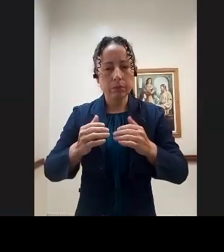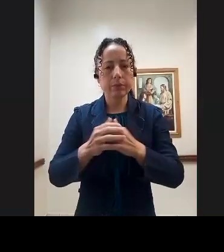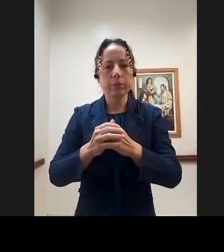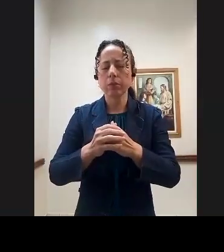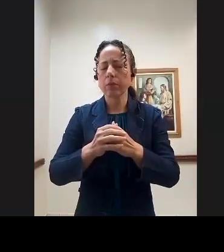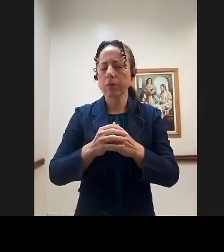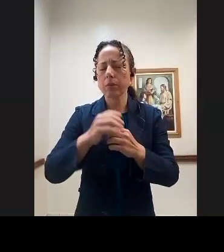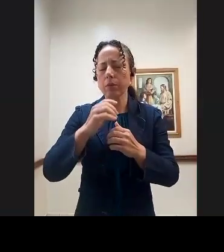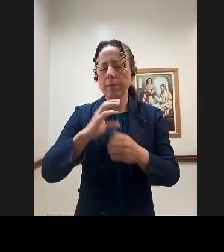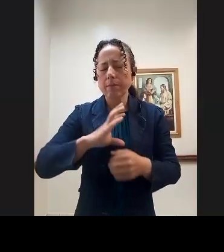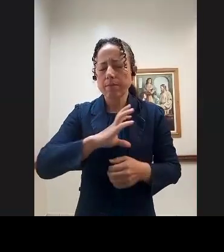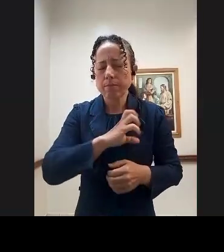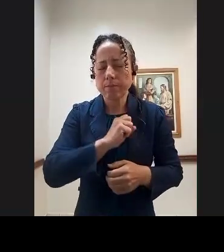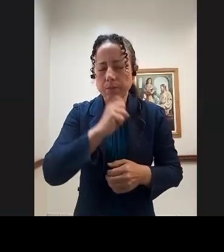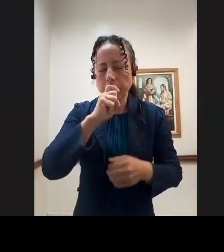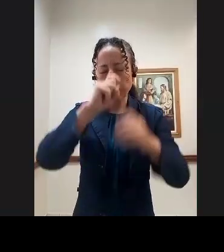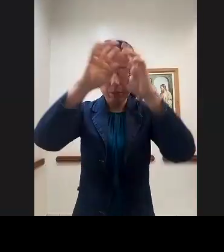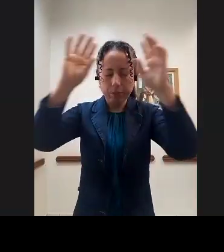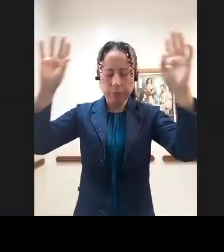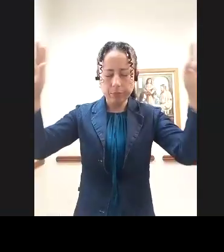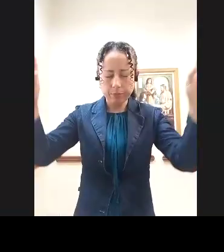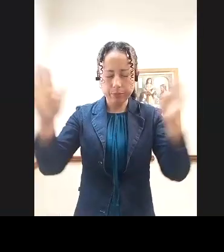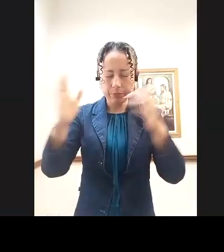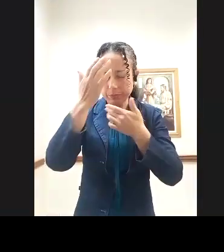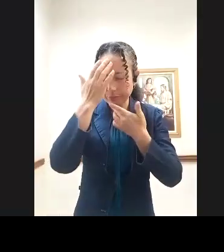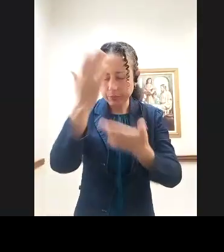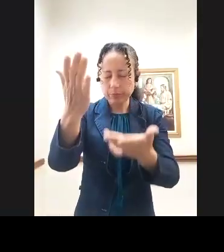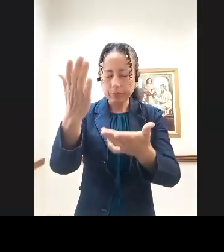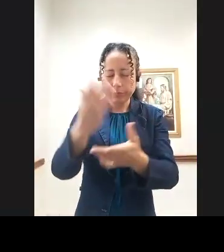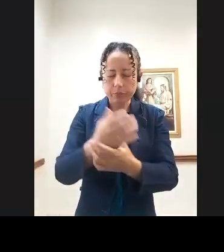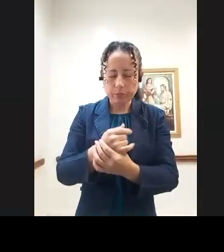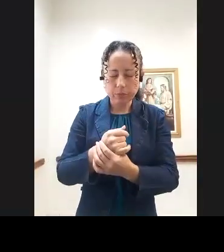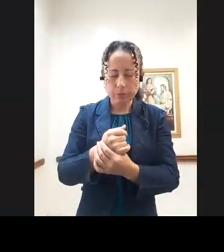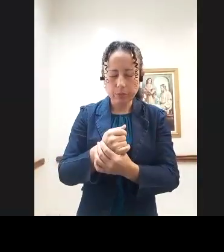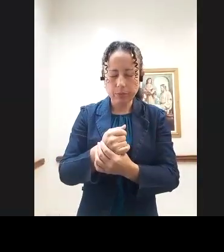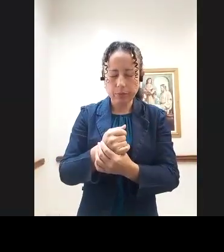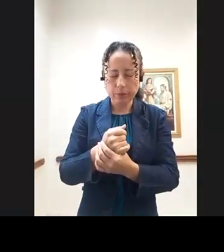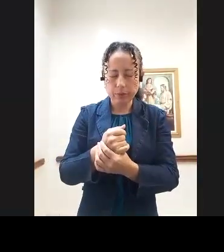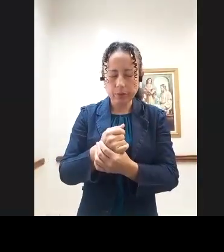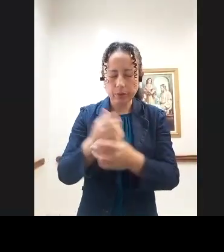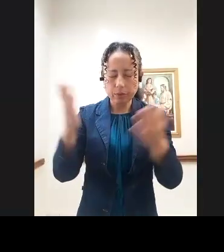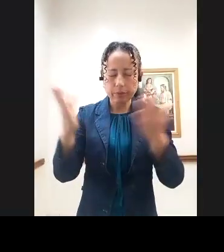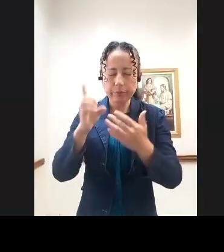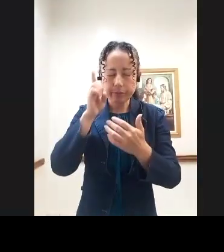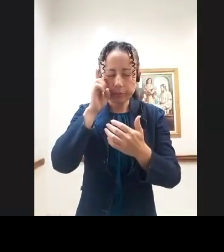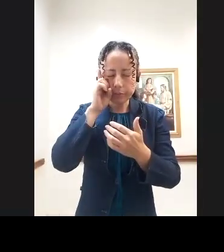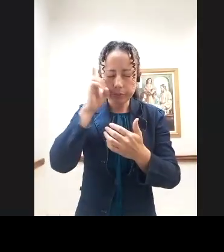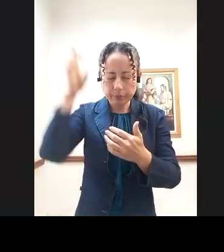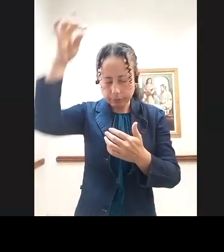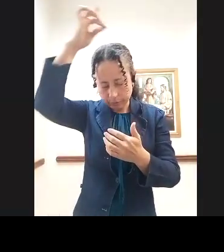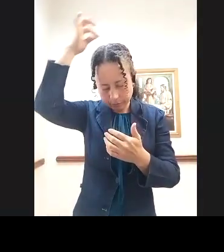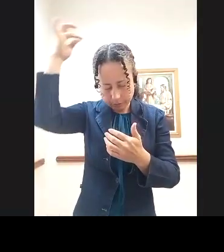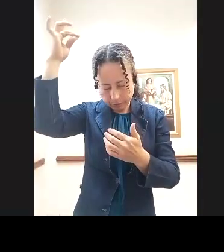Amado Pai Celestial, nós estamos muito gratos por esse dia santo, muito gratos